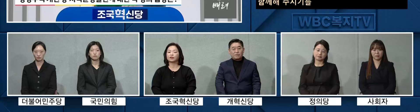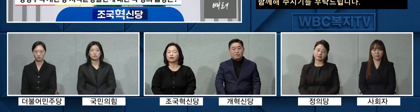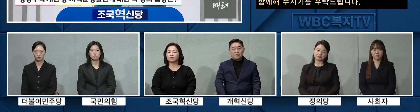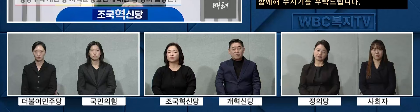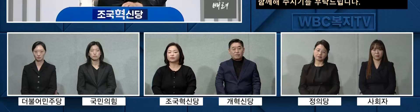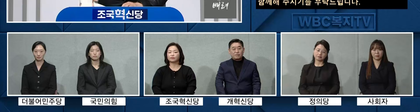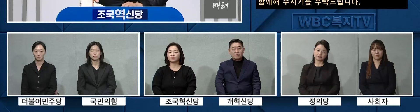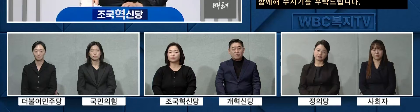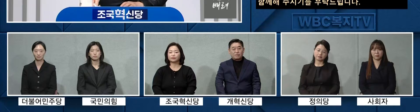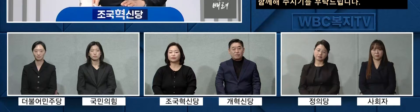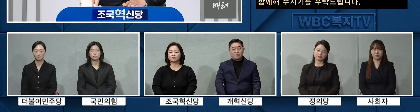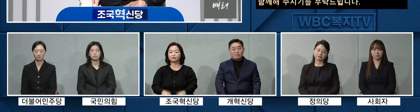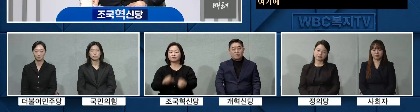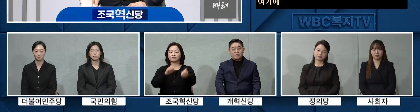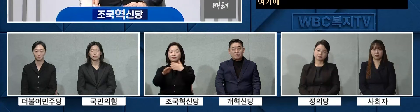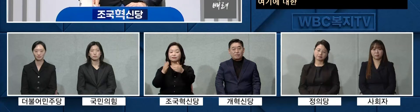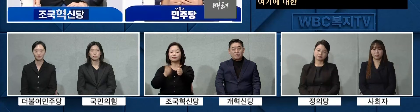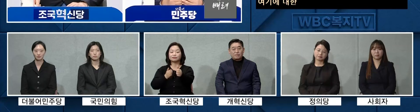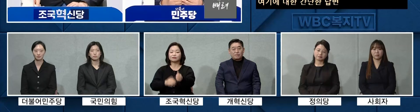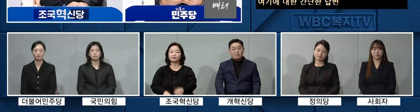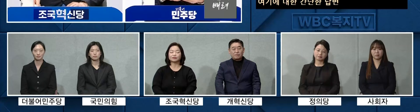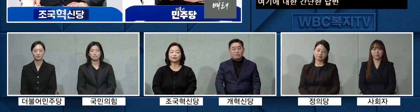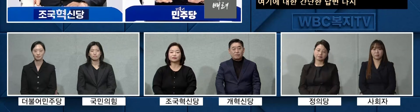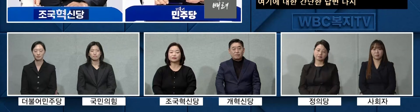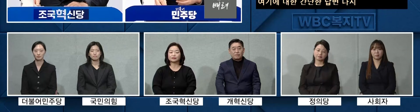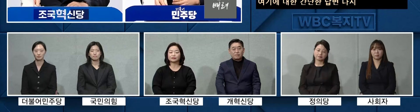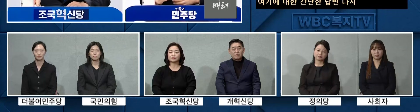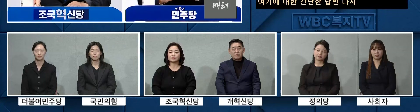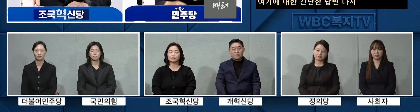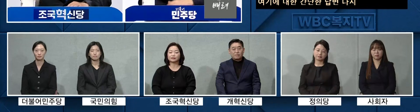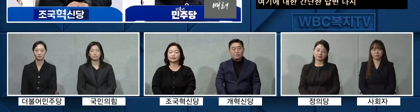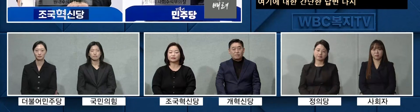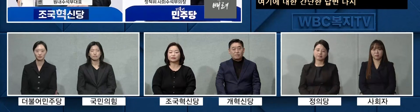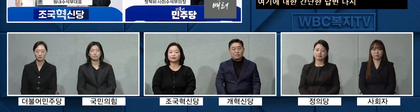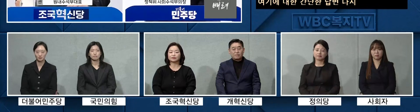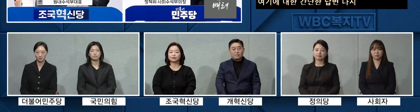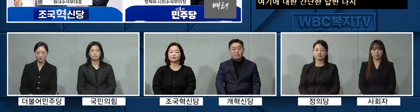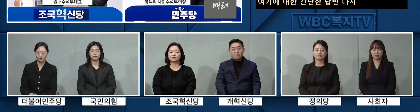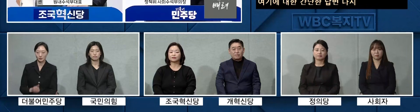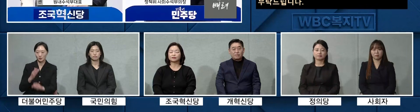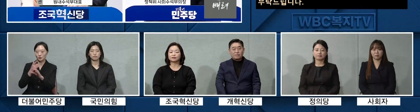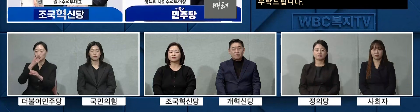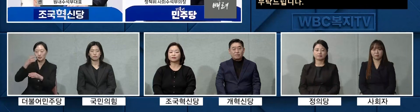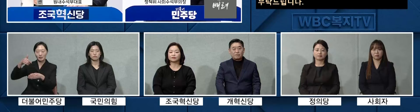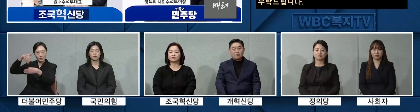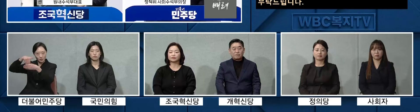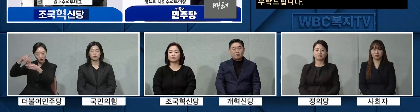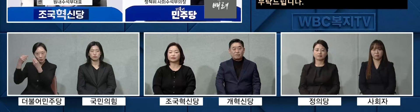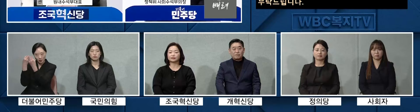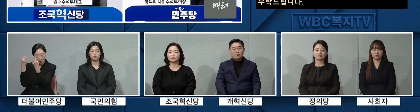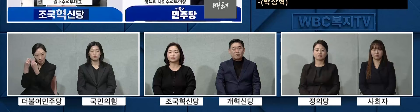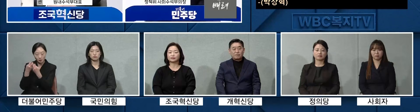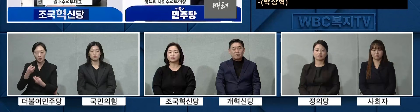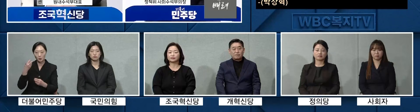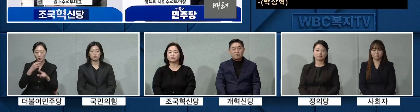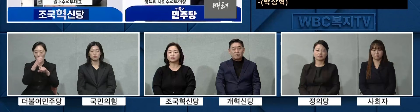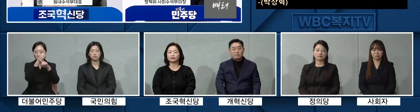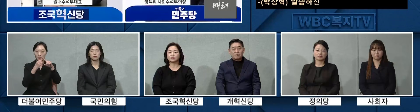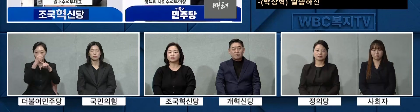간단한 답변 다시 한번 부탁드립니다. 예, 뭐 말씀하신 중대선거구제, 비례대표 확대,